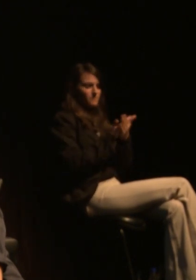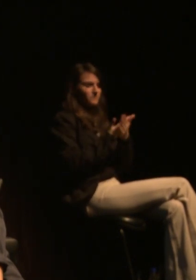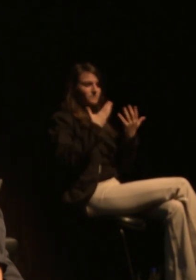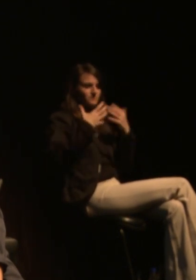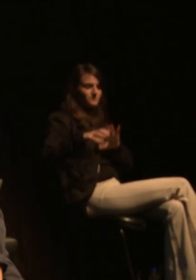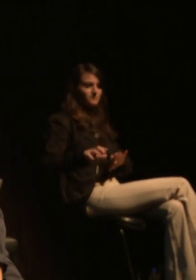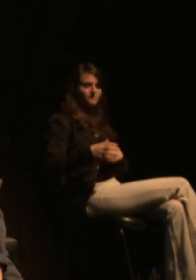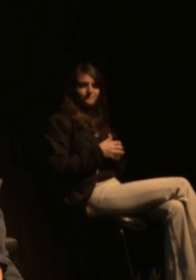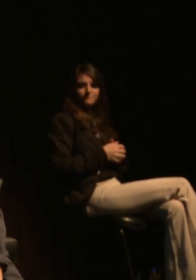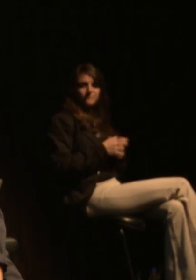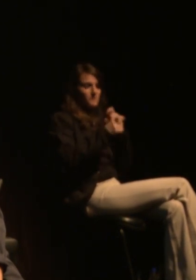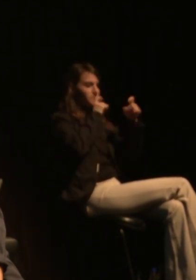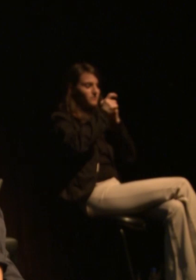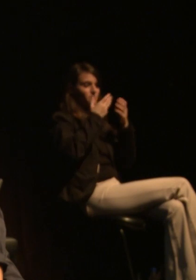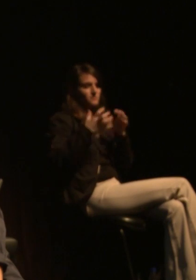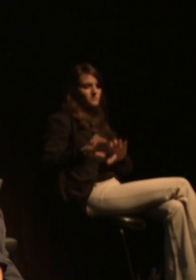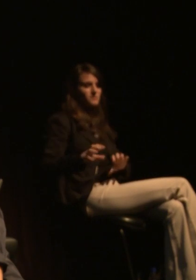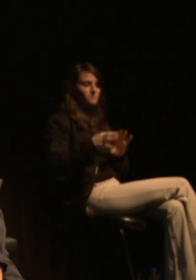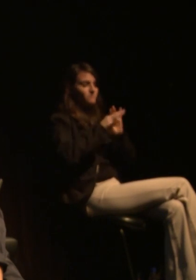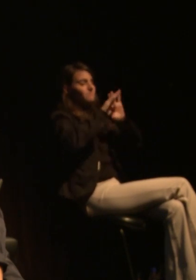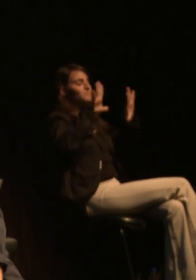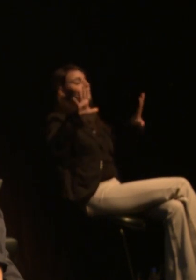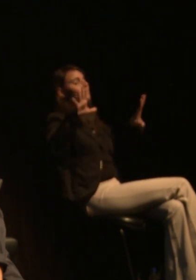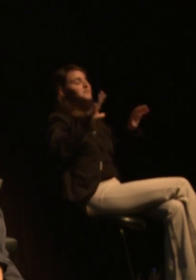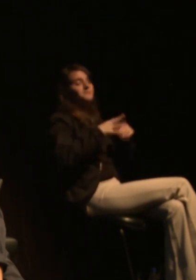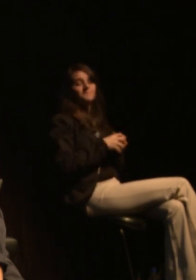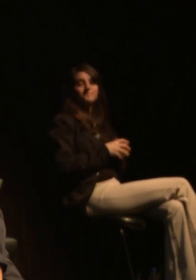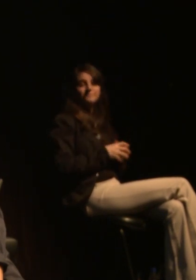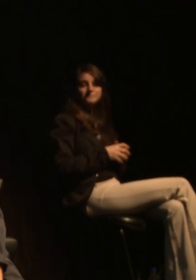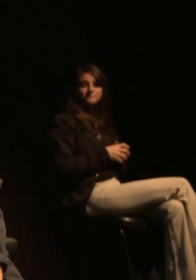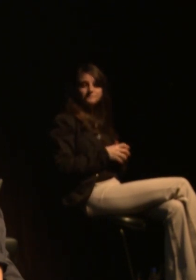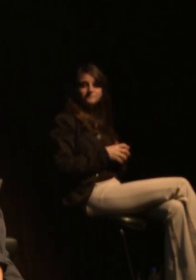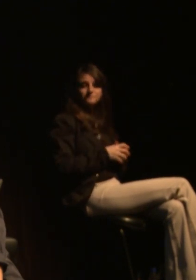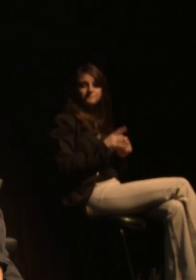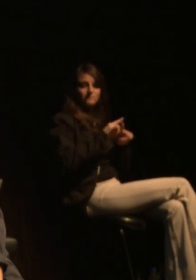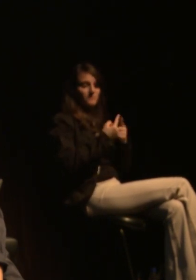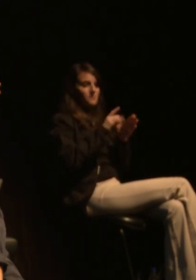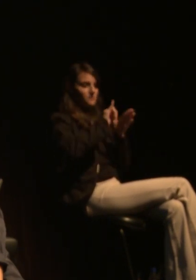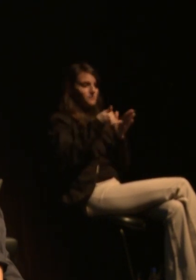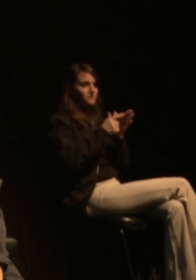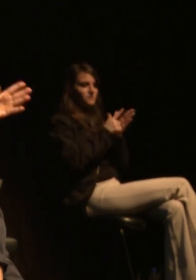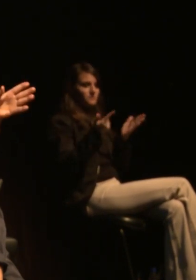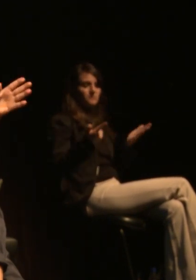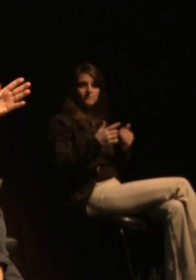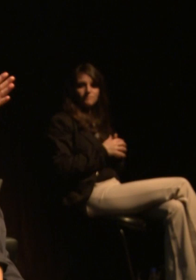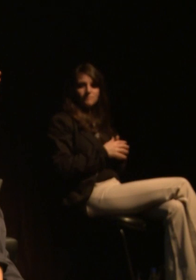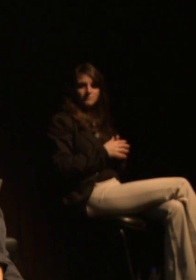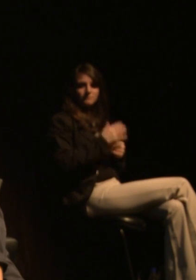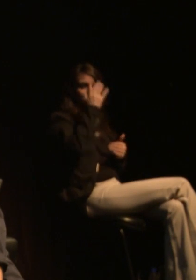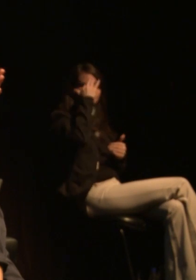reunião. E aí decretei minha liberdade. Mas jornalismo foi fundamental.